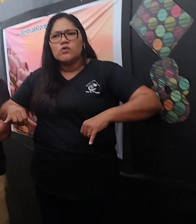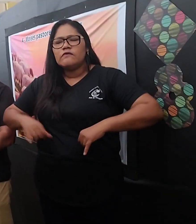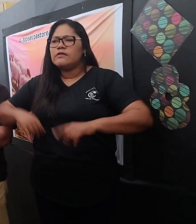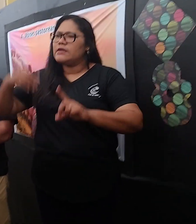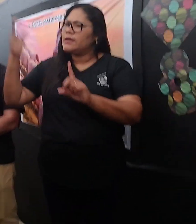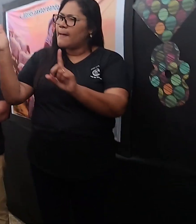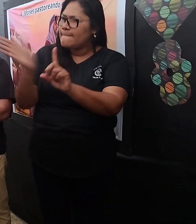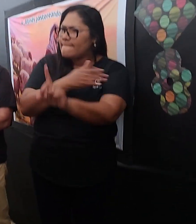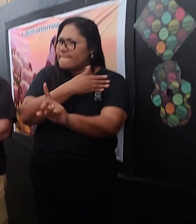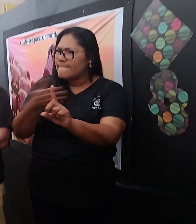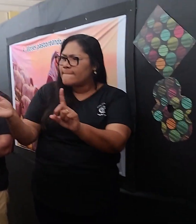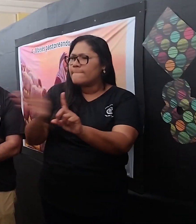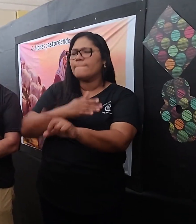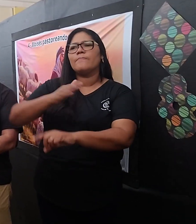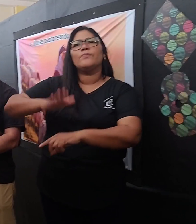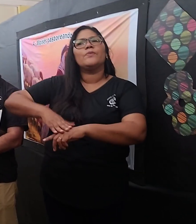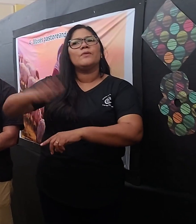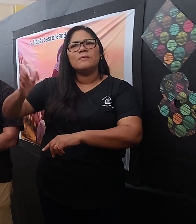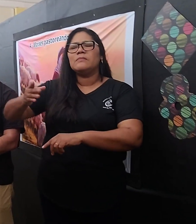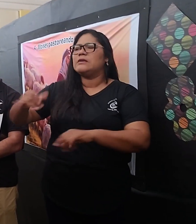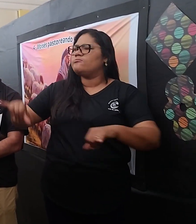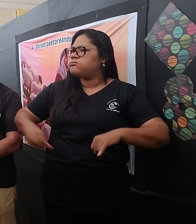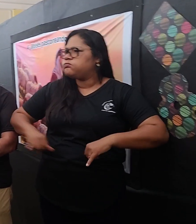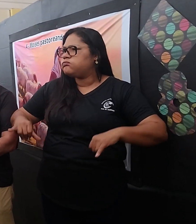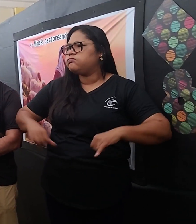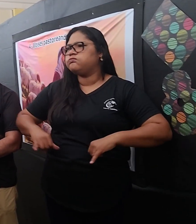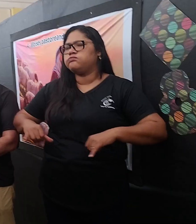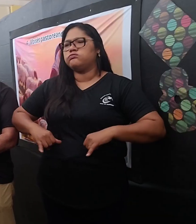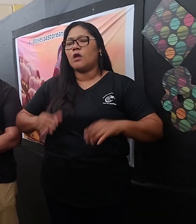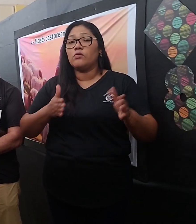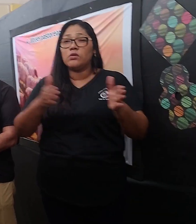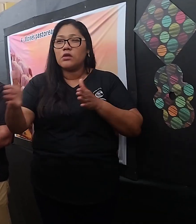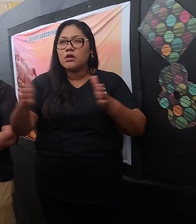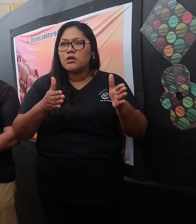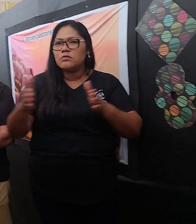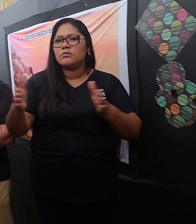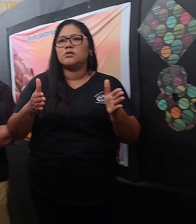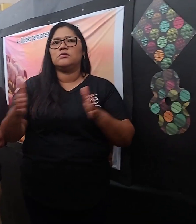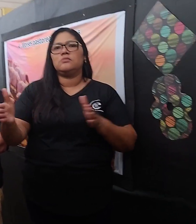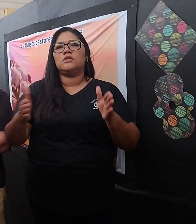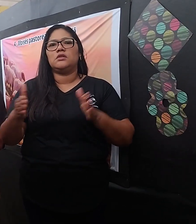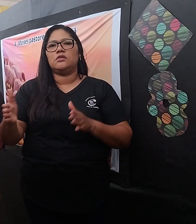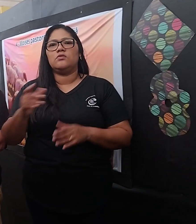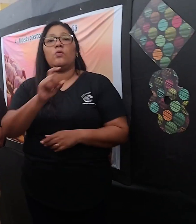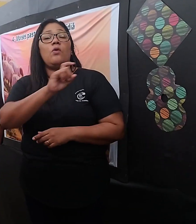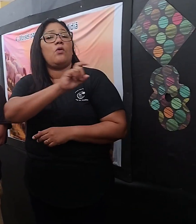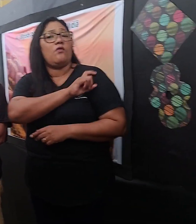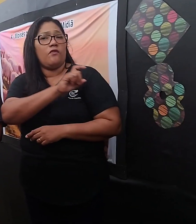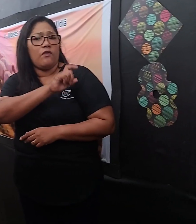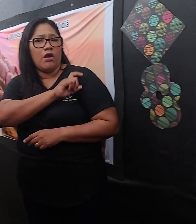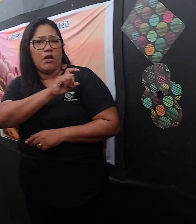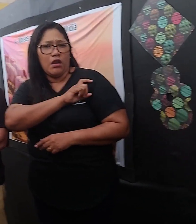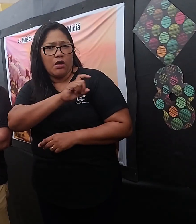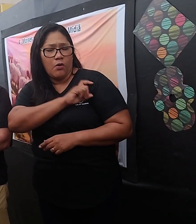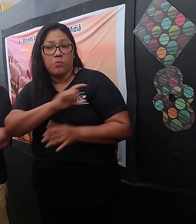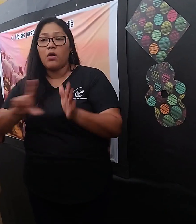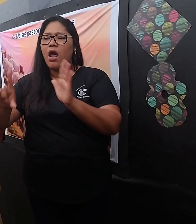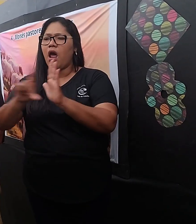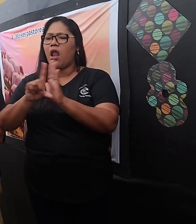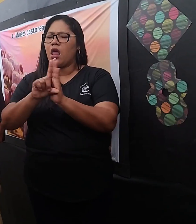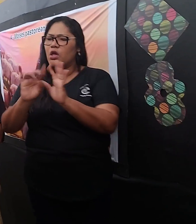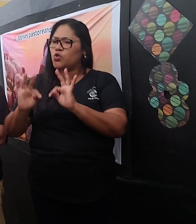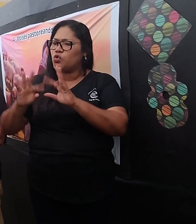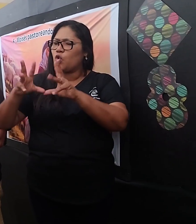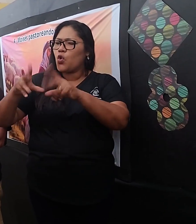apanhavam mais. E durante esse período, o faraó ele cria uma lei em que todos os meninos